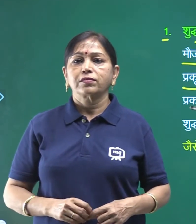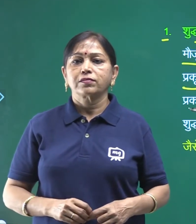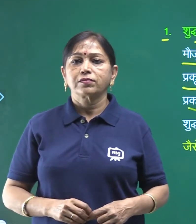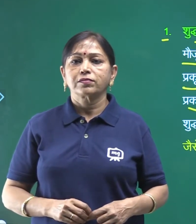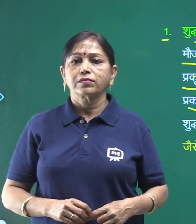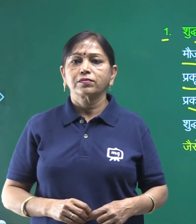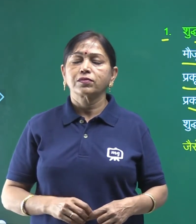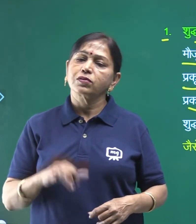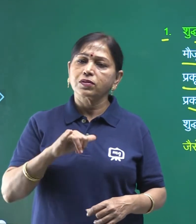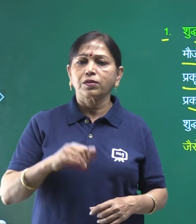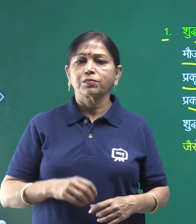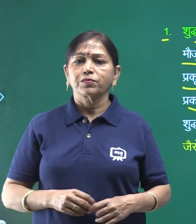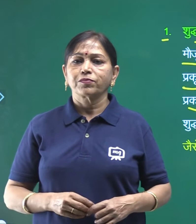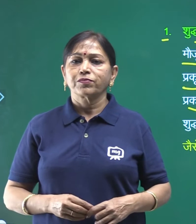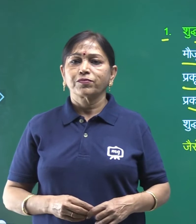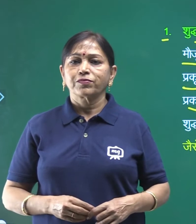प्रकार के